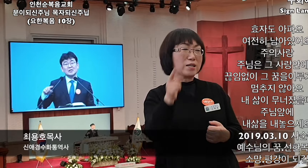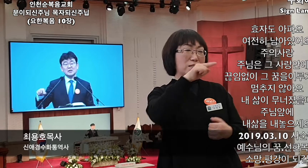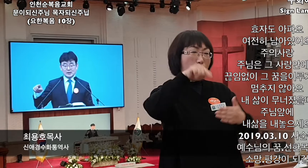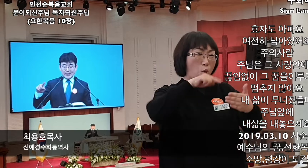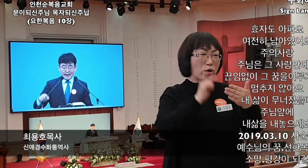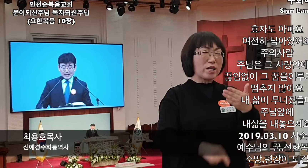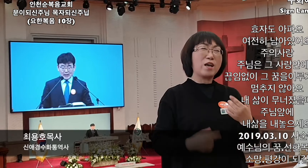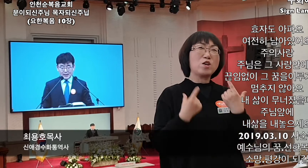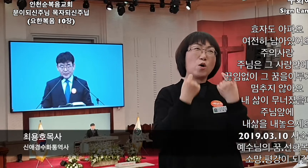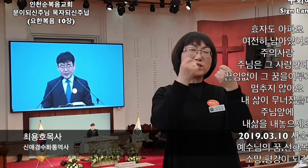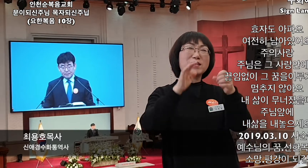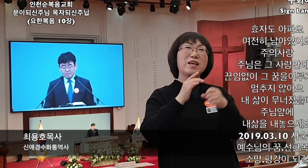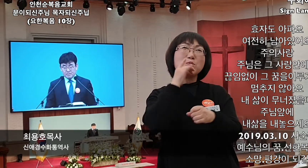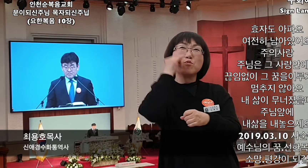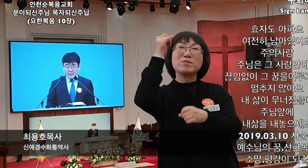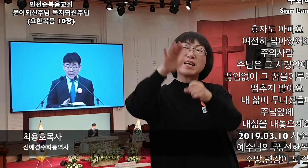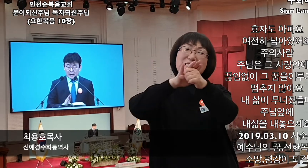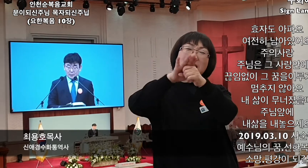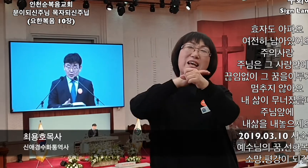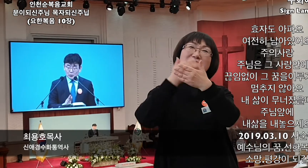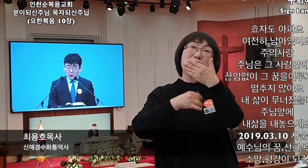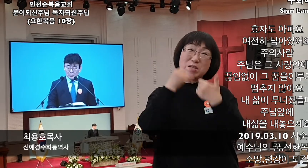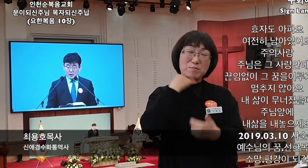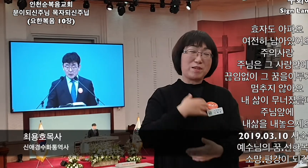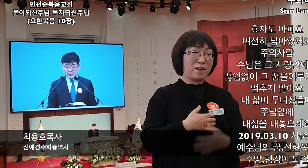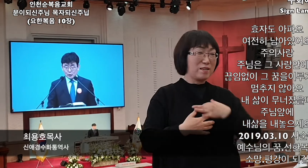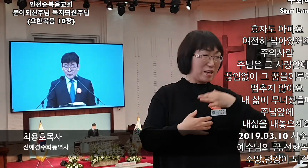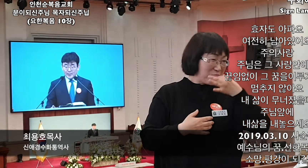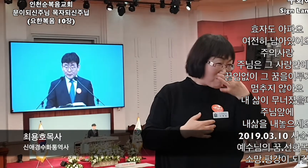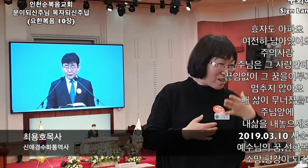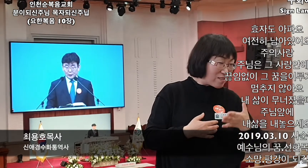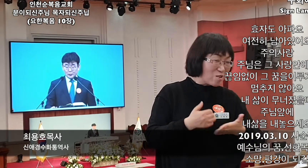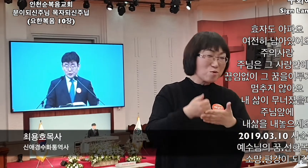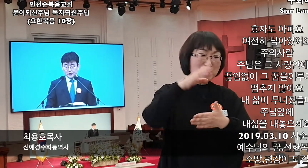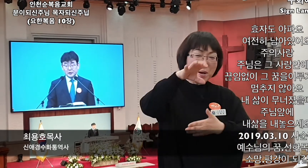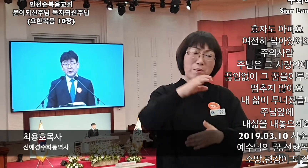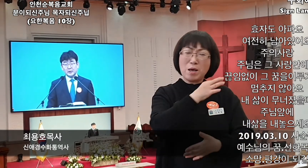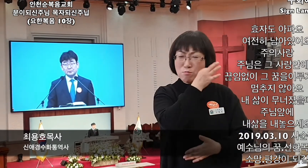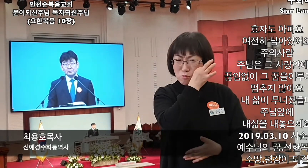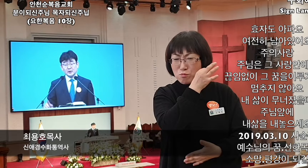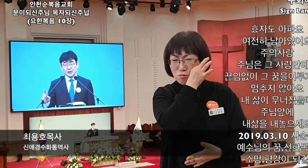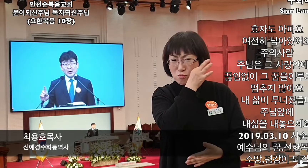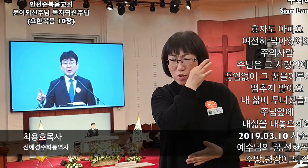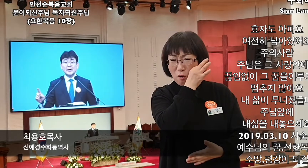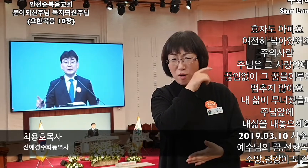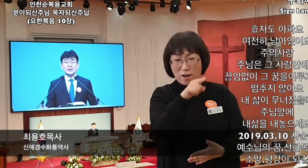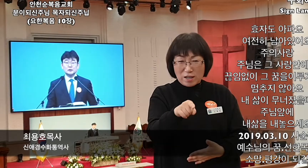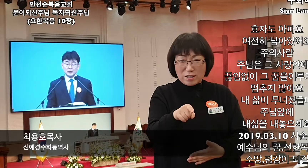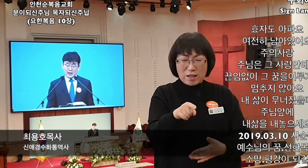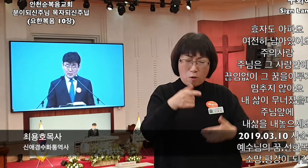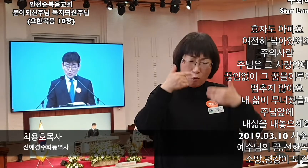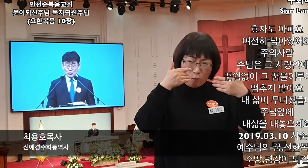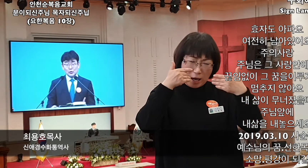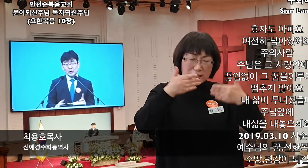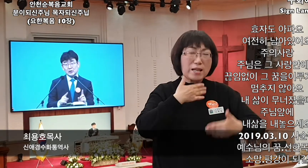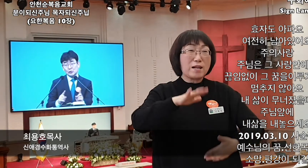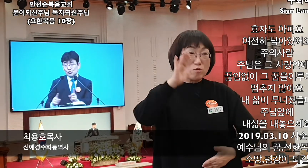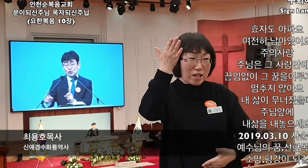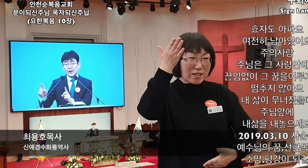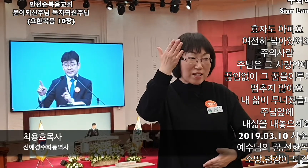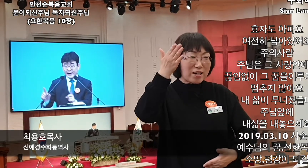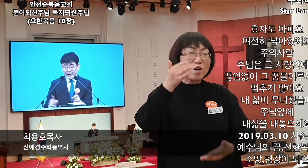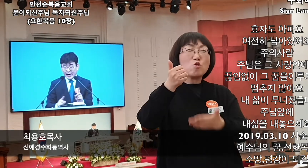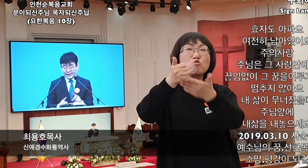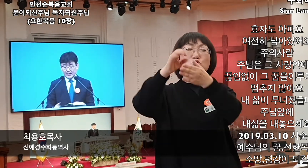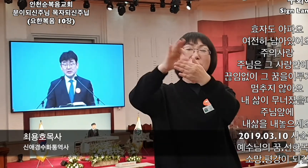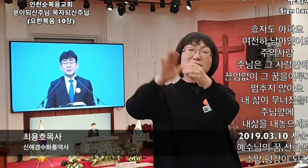여전히 그 사랑은 남아있어요. 내가 힘든 것도 힘든 거지만 주님 앞에 부끄럽고 죄스러워요. 그게 확인되는 순간 우리는